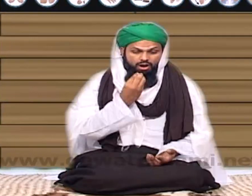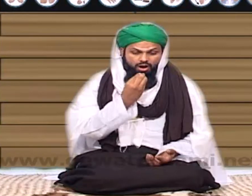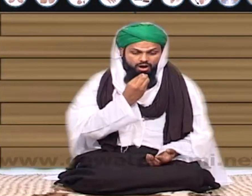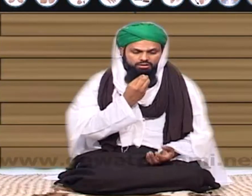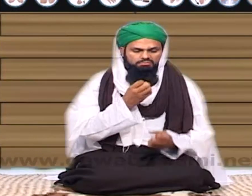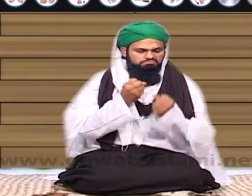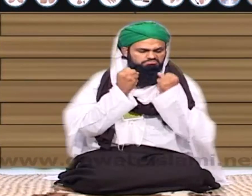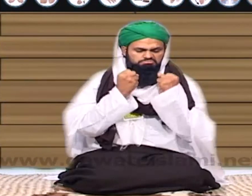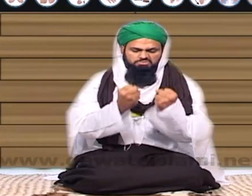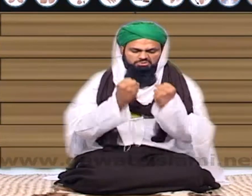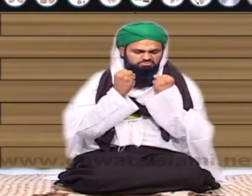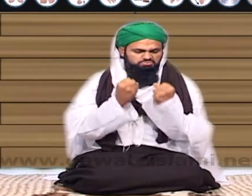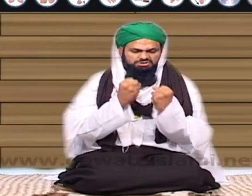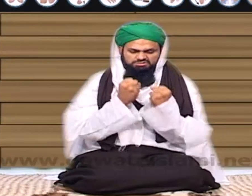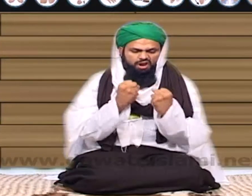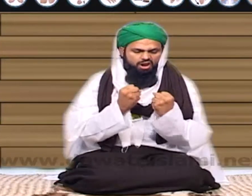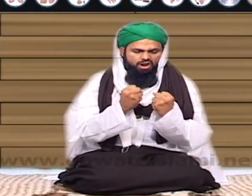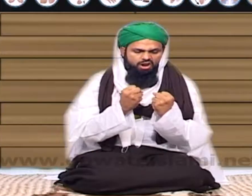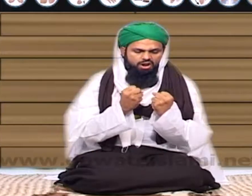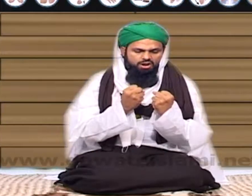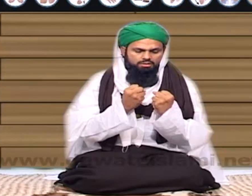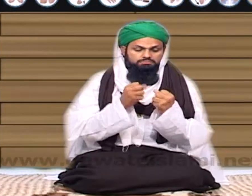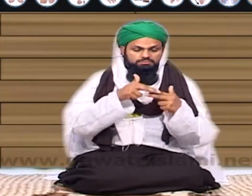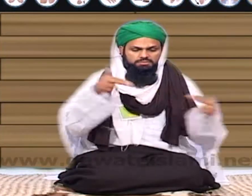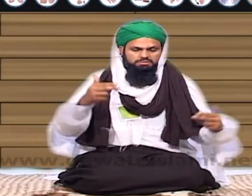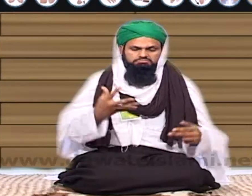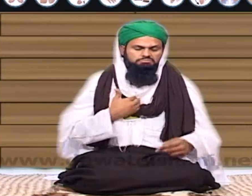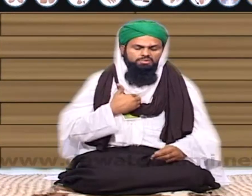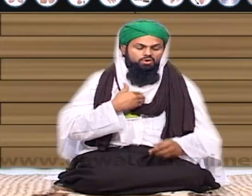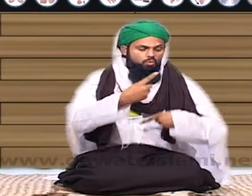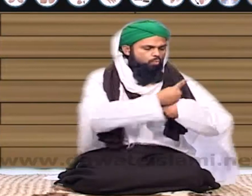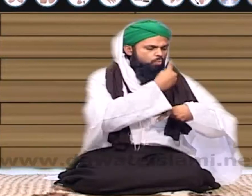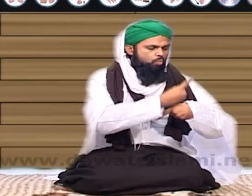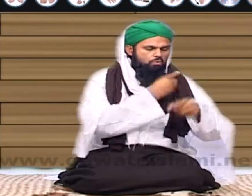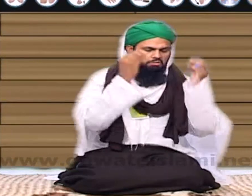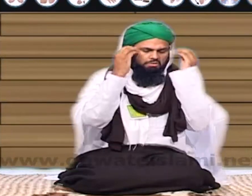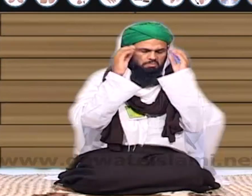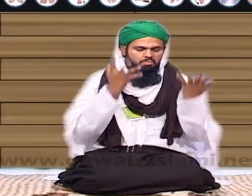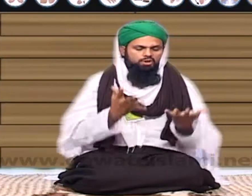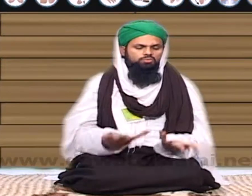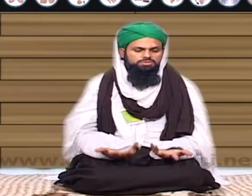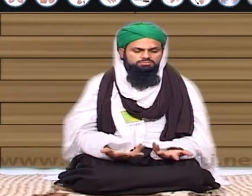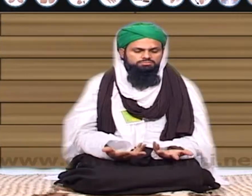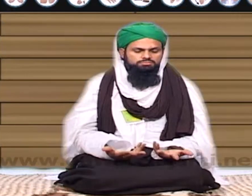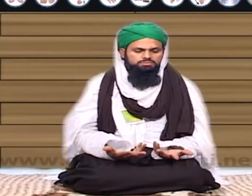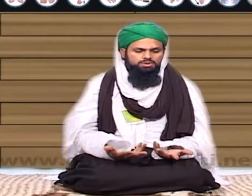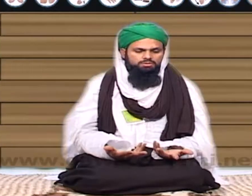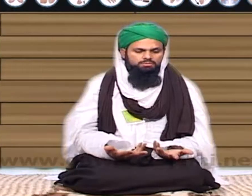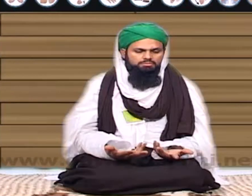میں حلال روزی کمانا یہ بہت بڑی بات، اصول تجارت اول تو کسی کو معلوم نہیں ہوتی، وہ جیسے تیسے بس